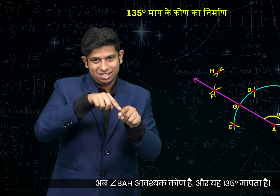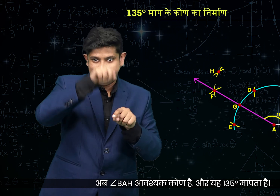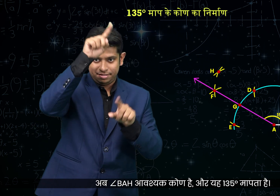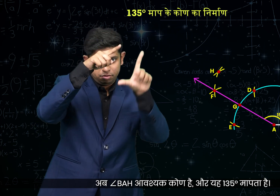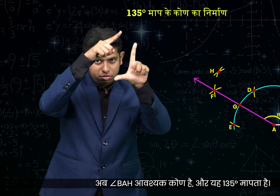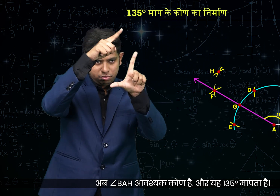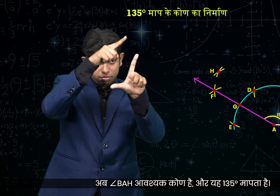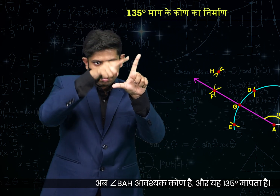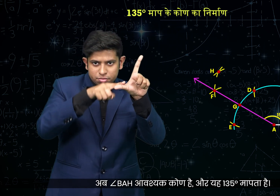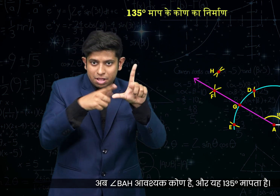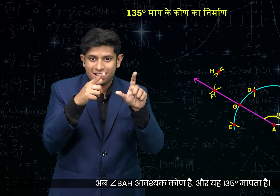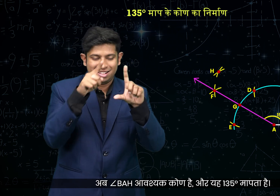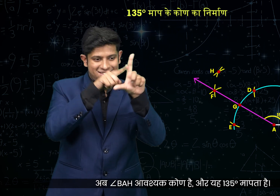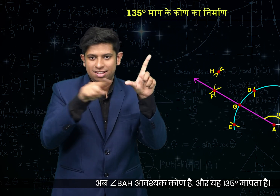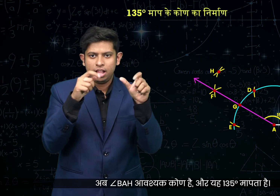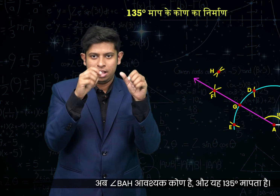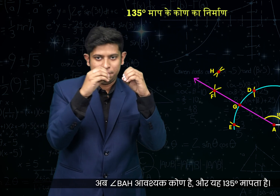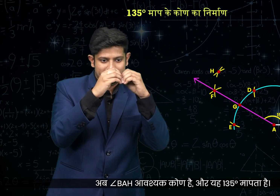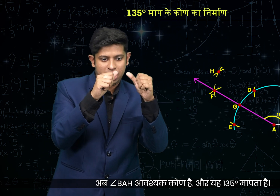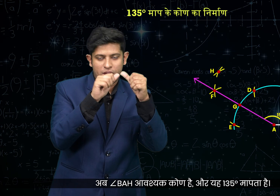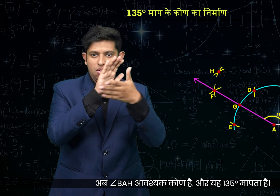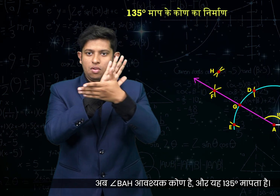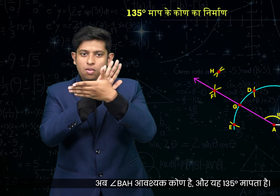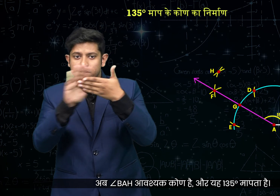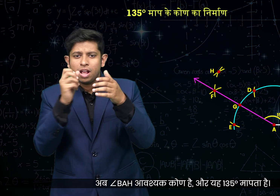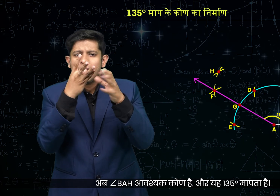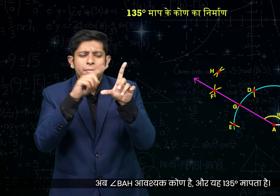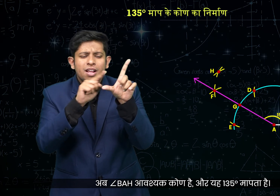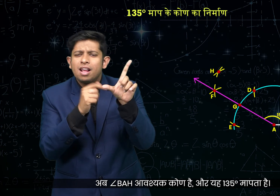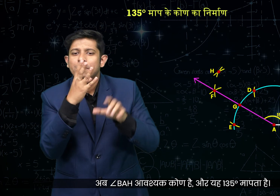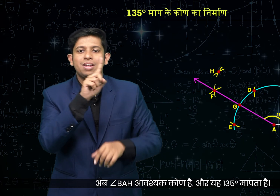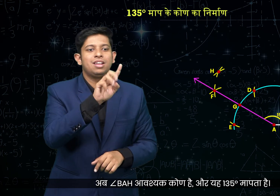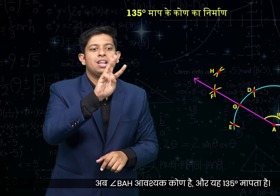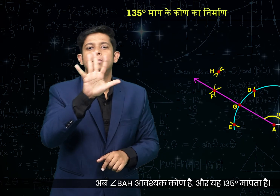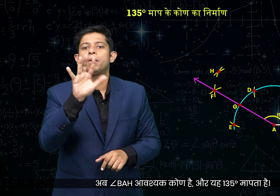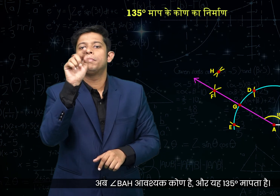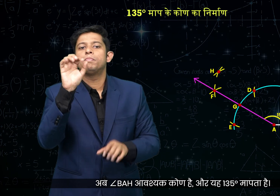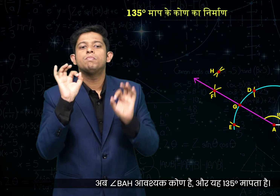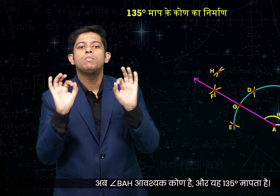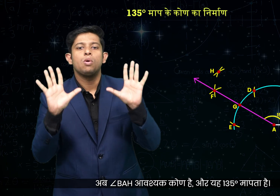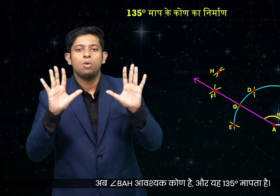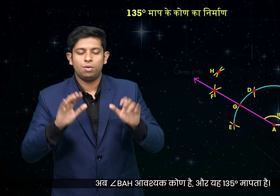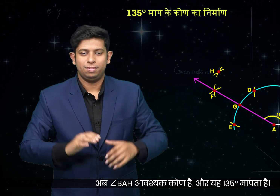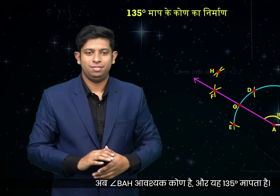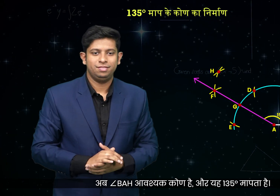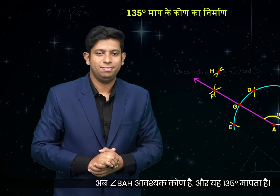अब एंगल BAH आवश्यक कोण है और यहाँ 135 मापता